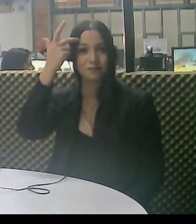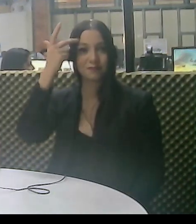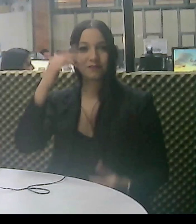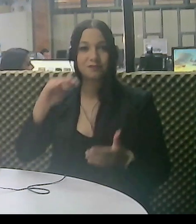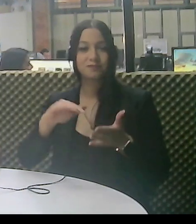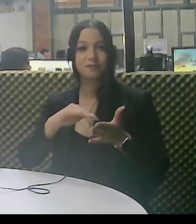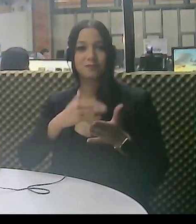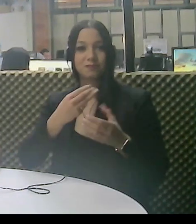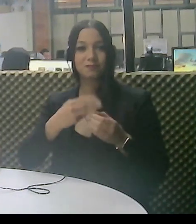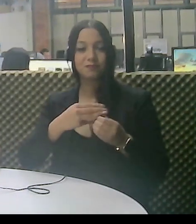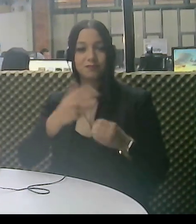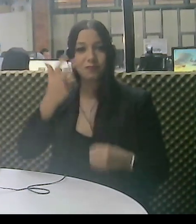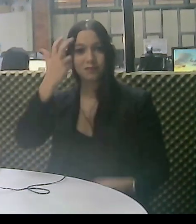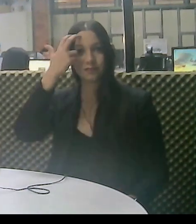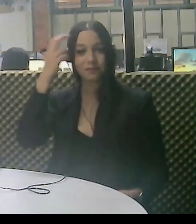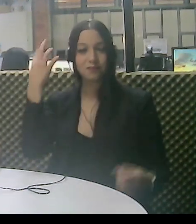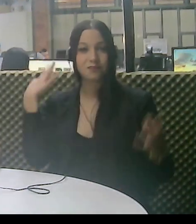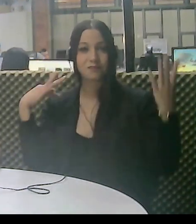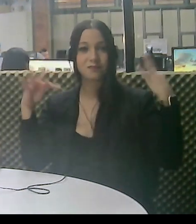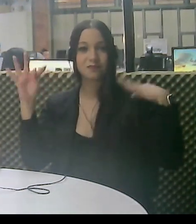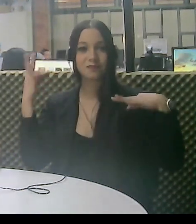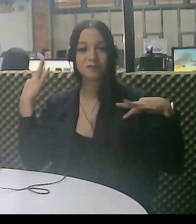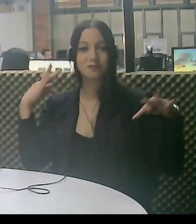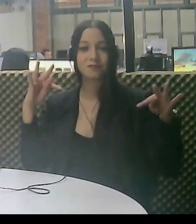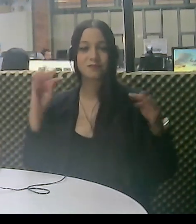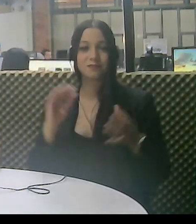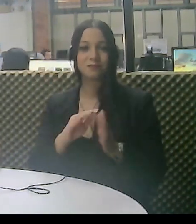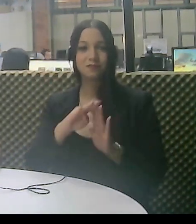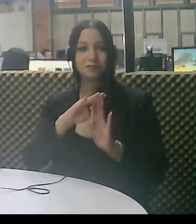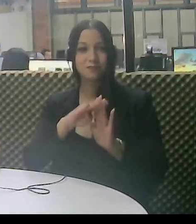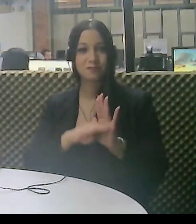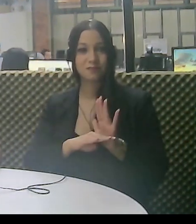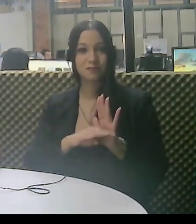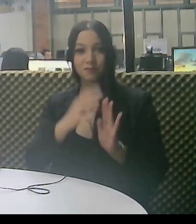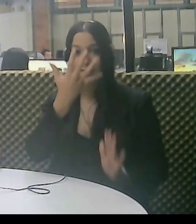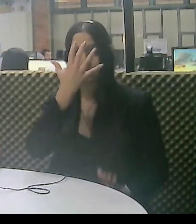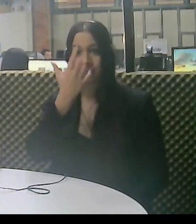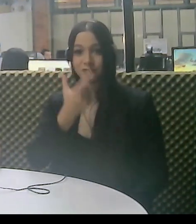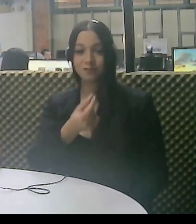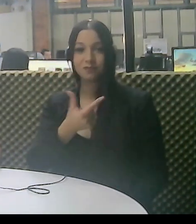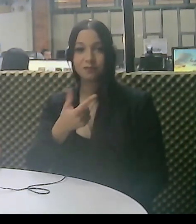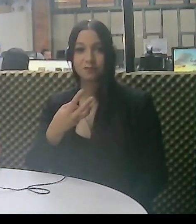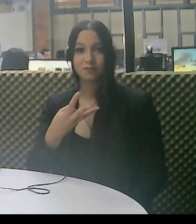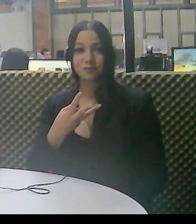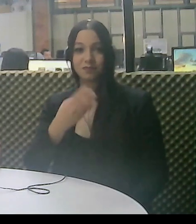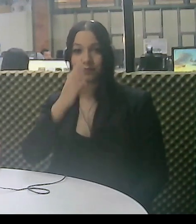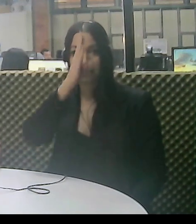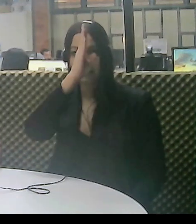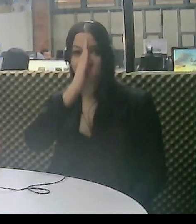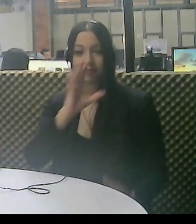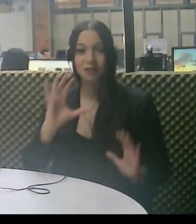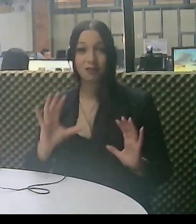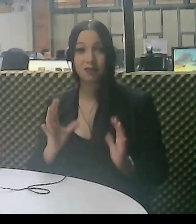da Secretaria Municipal de Cultura e Turismo. A programação do Carnaval 2023 é gratuita e reúne